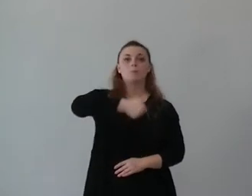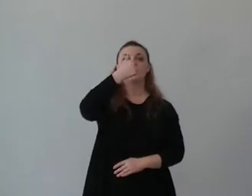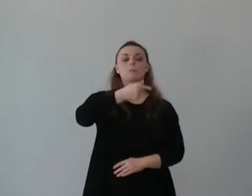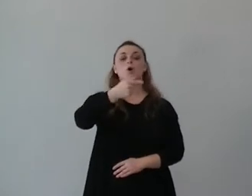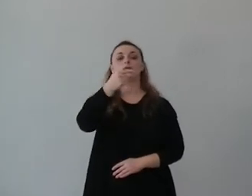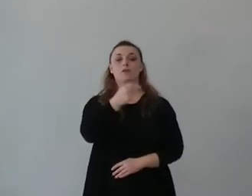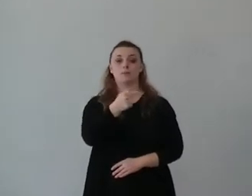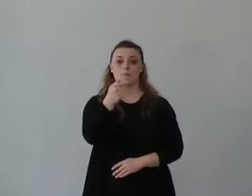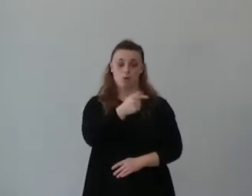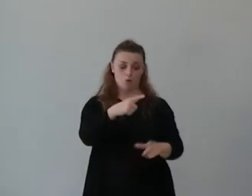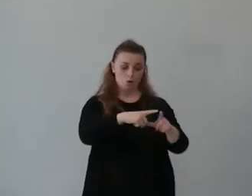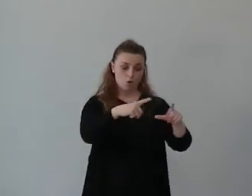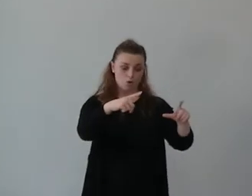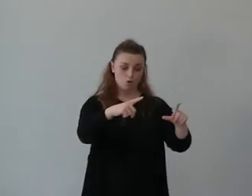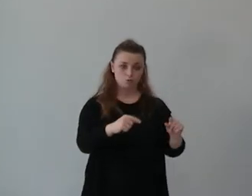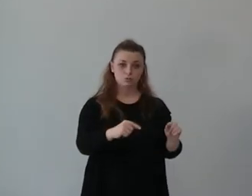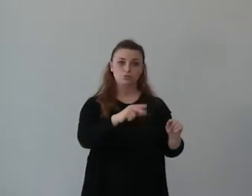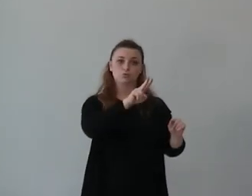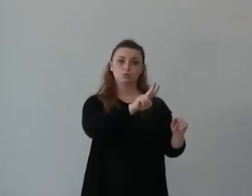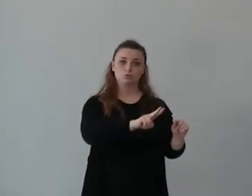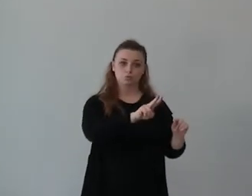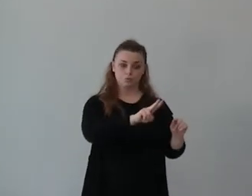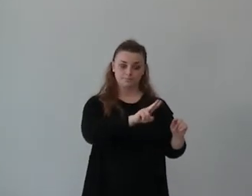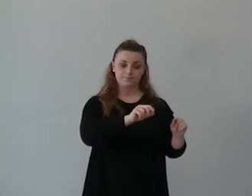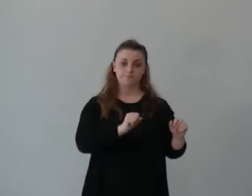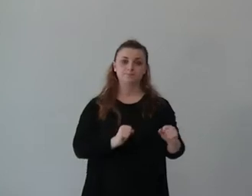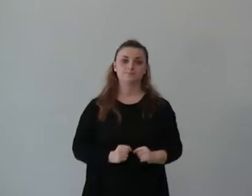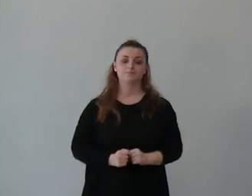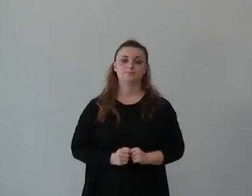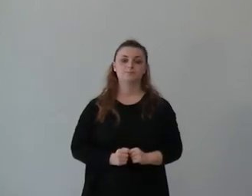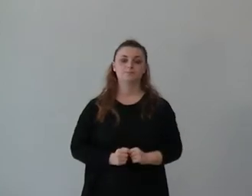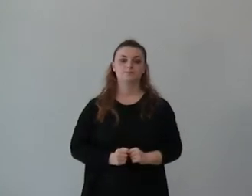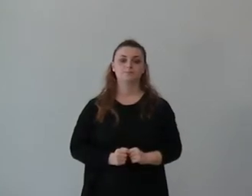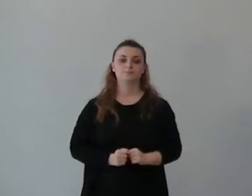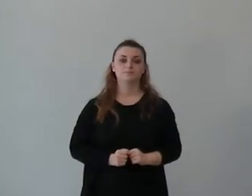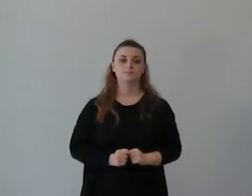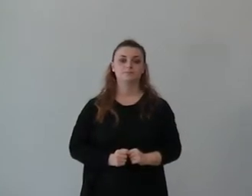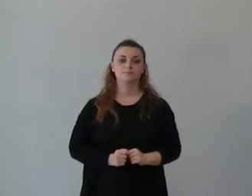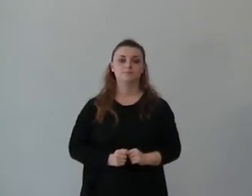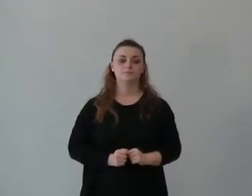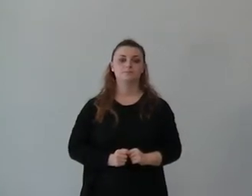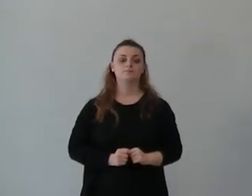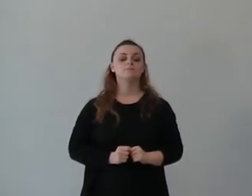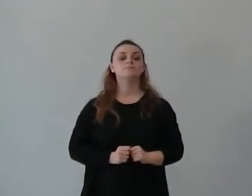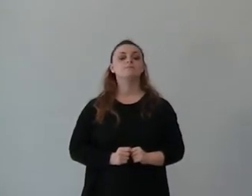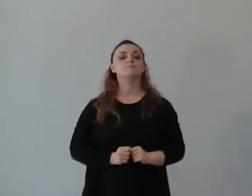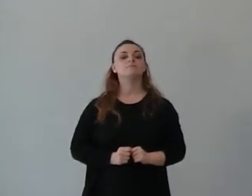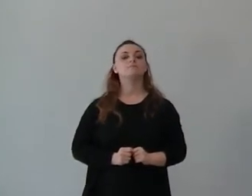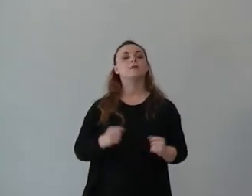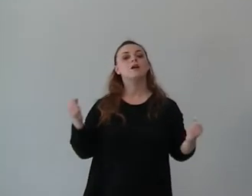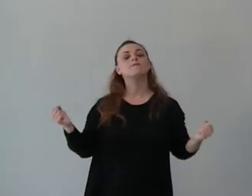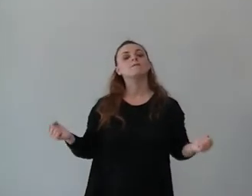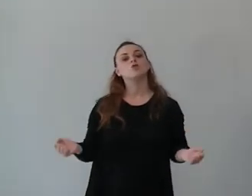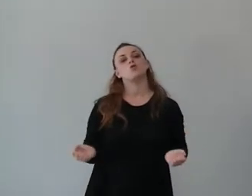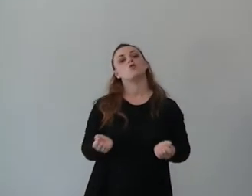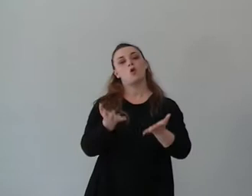2, versetto 1. Esorto dunque, prima di ogni altra cosa, che si